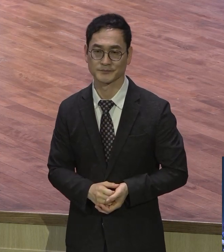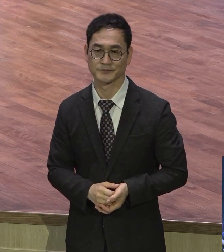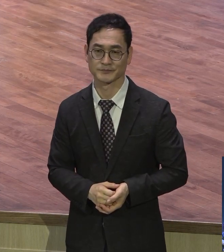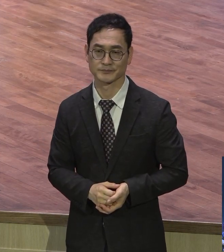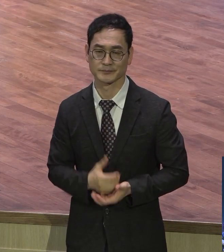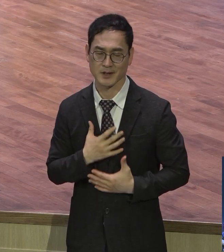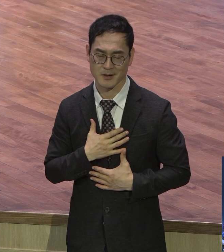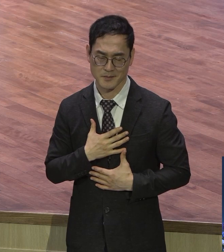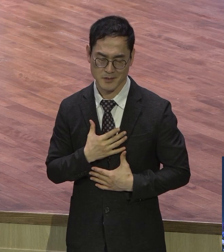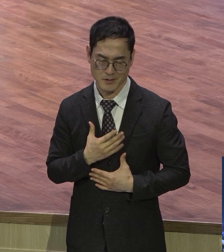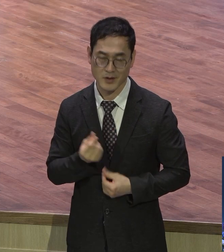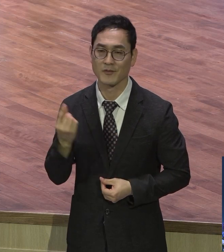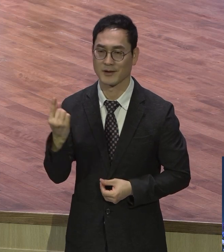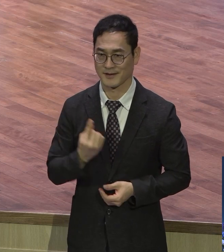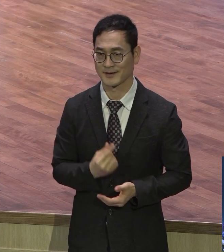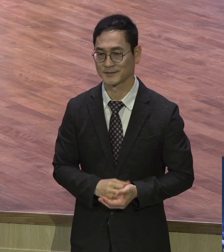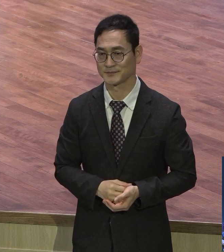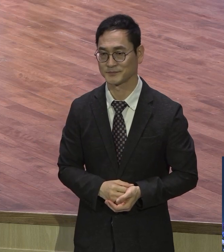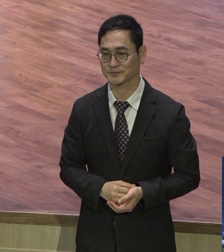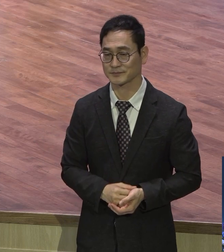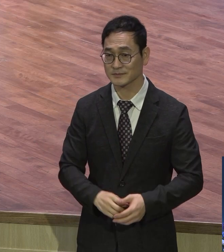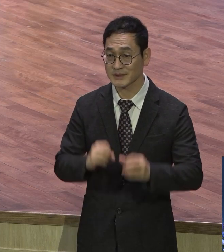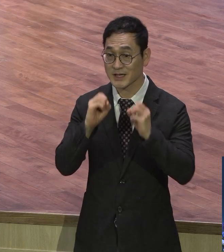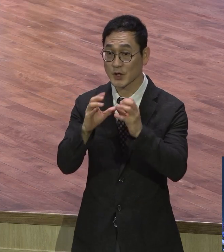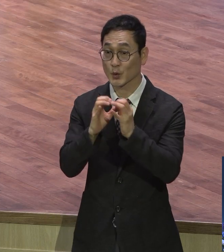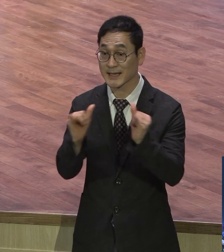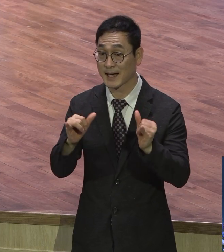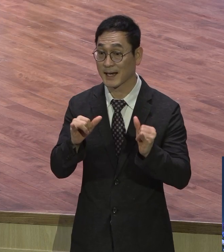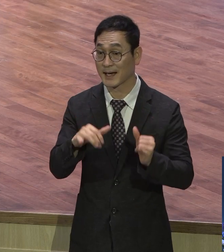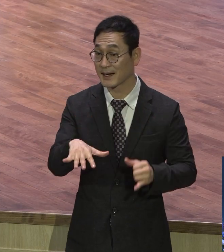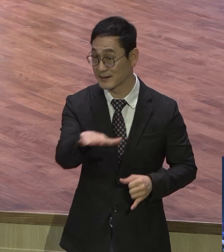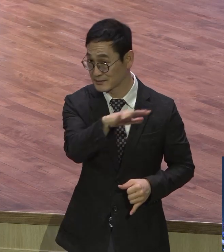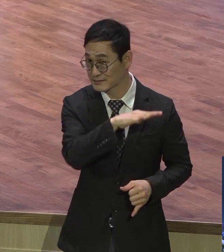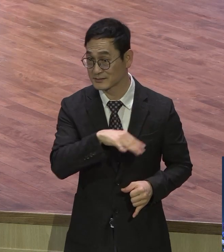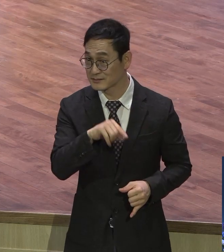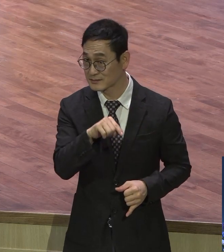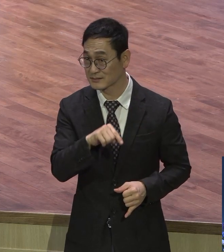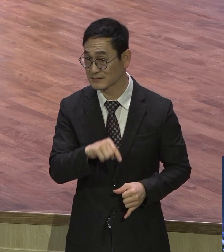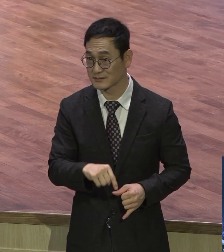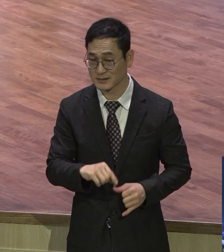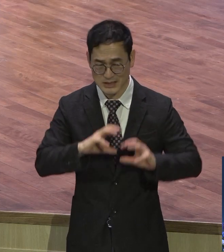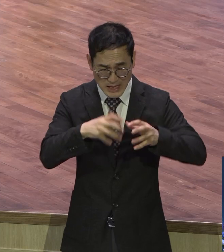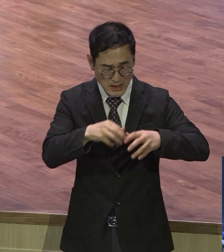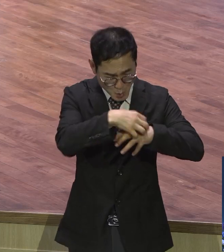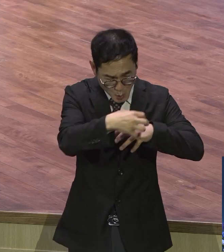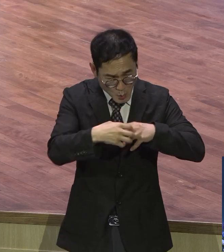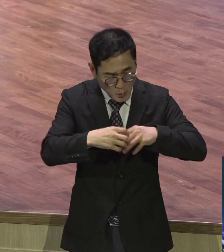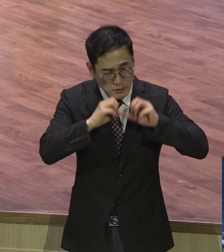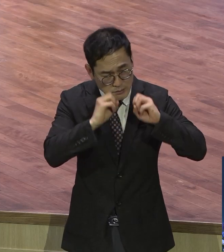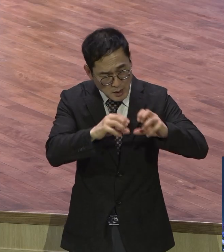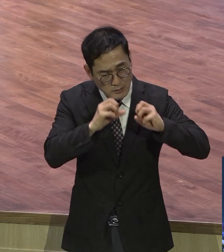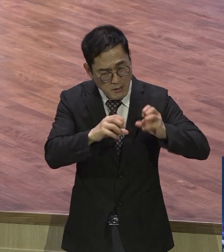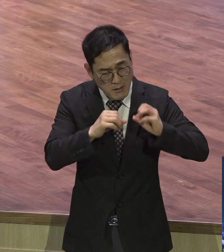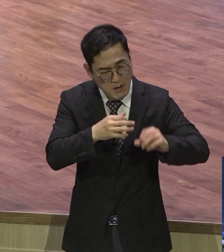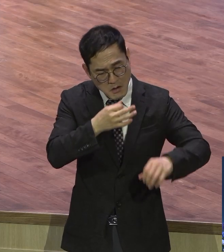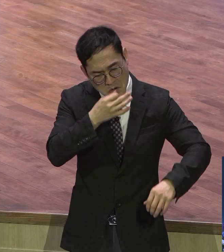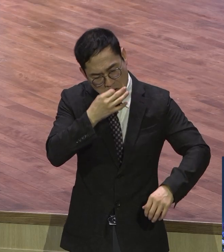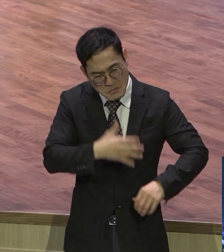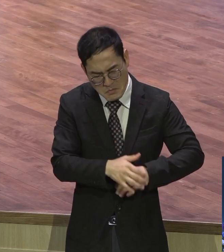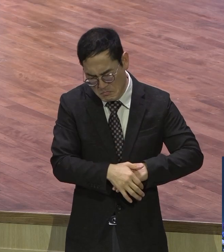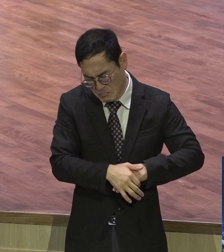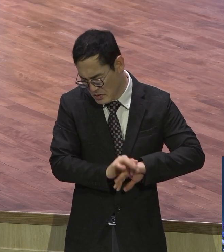우리 성교사님들. 이 코로나 팬데믹 때문에 정말로 성교 현장이 여러